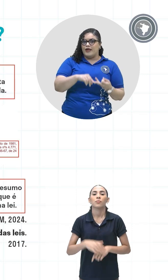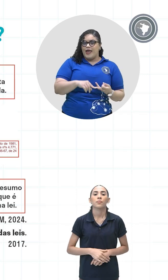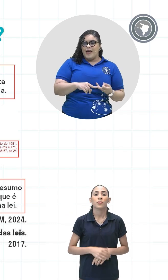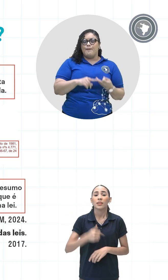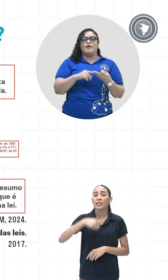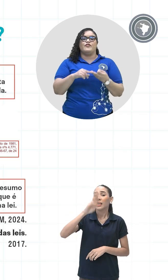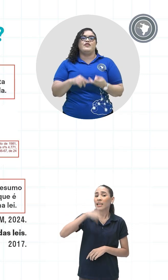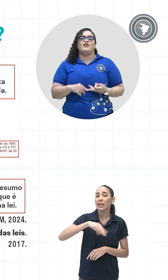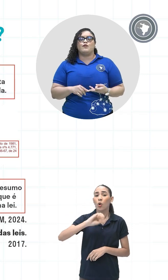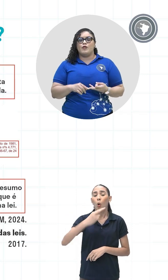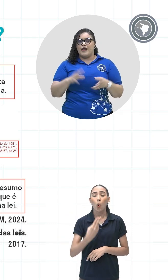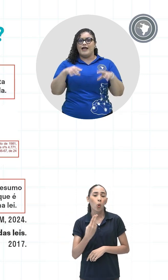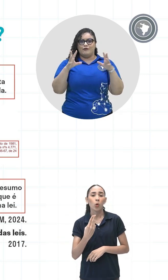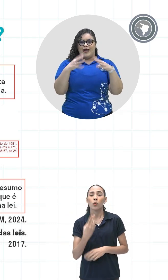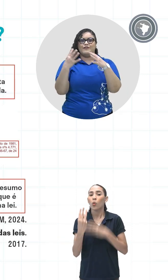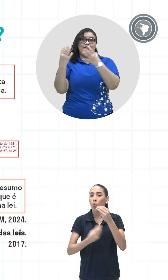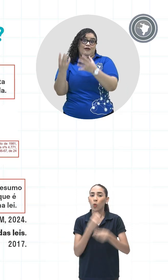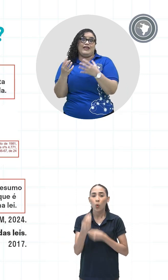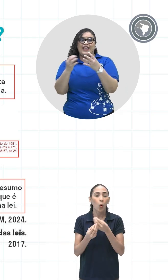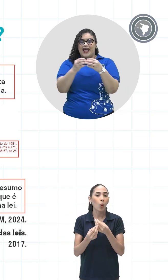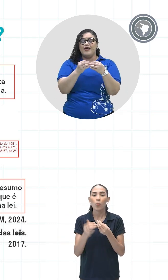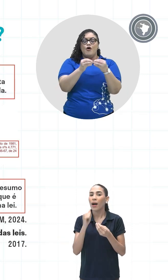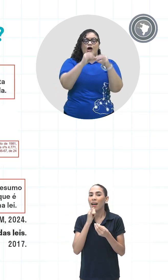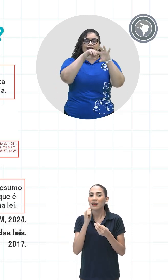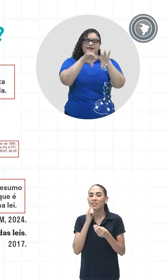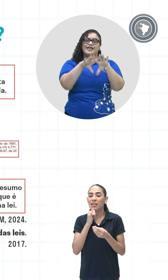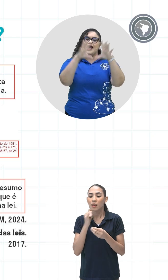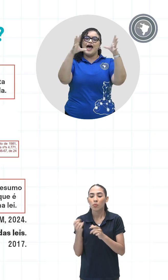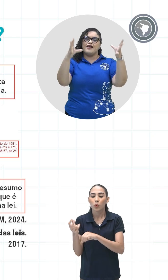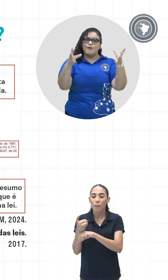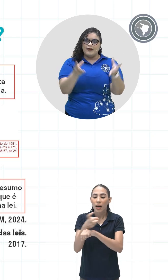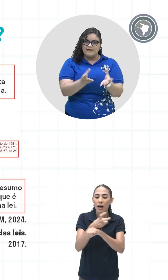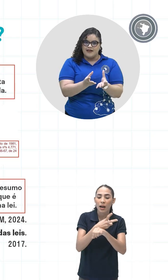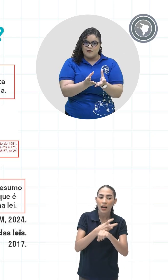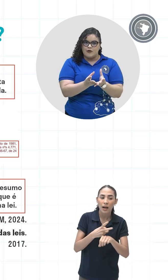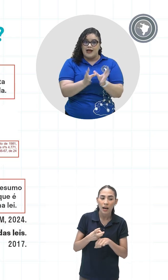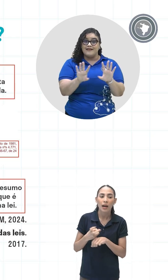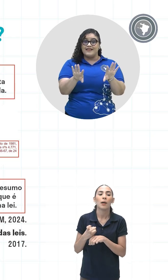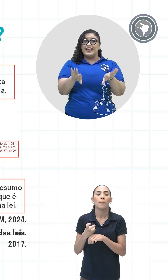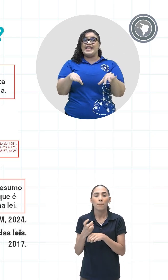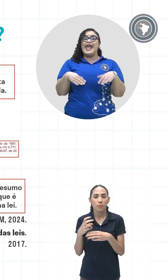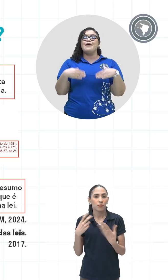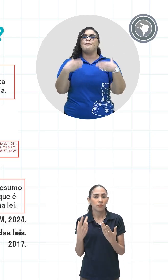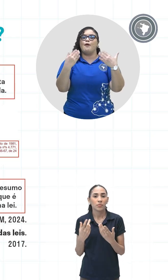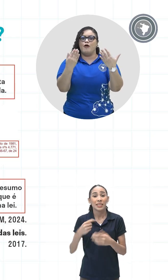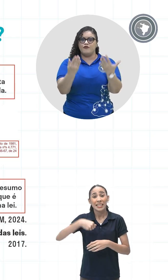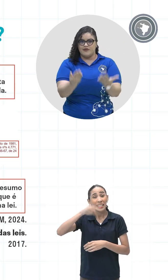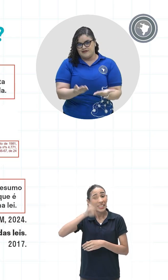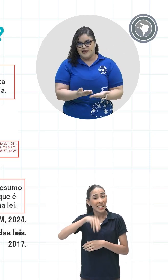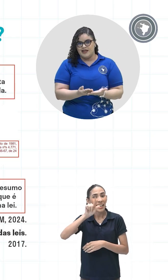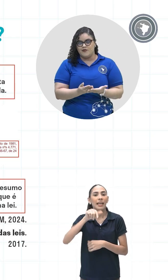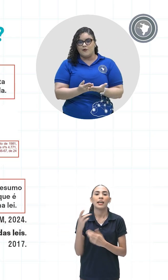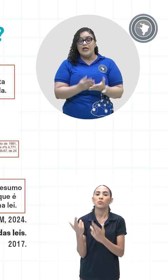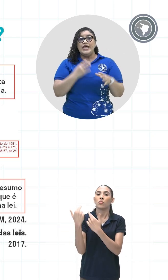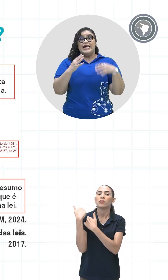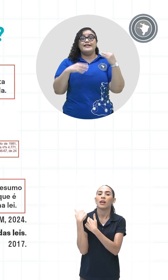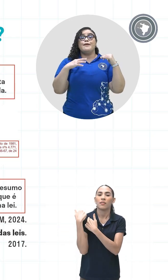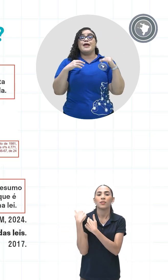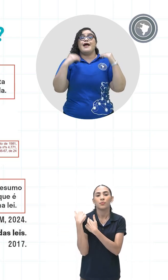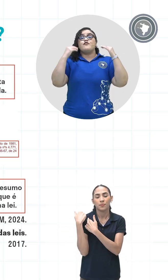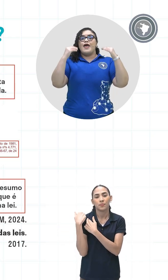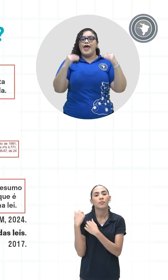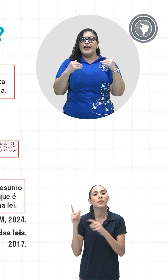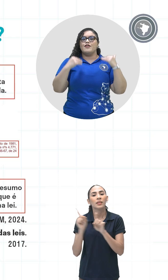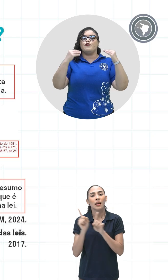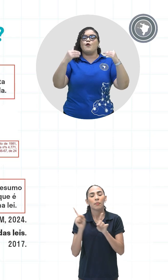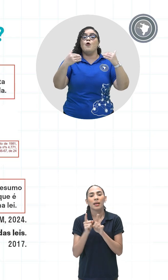ou o que pode ser explorado, no caso, né, que áreas podem ser exploradas e quem pode fazer isso, e